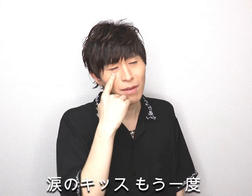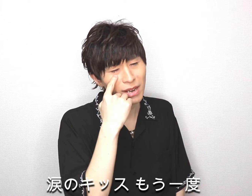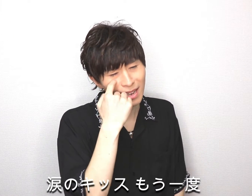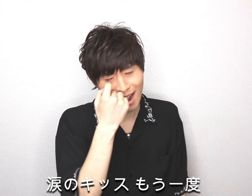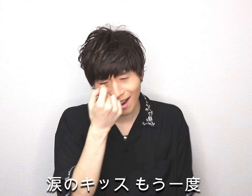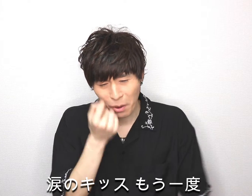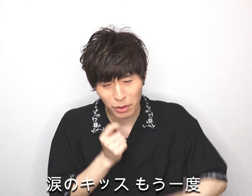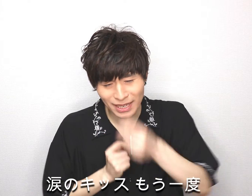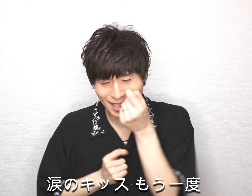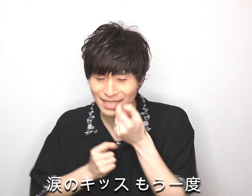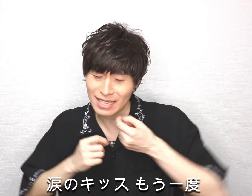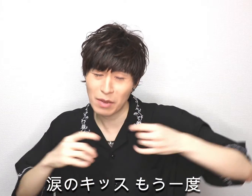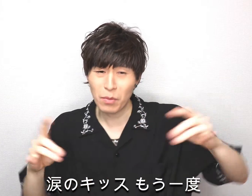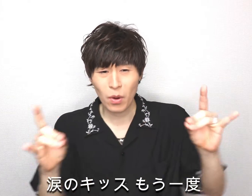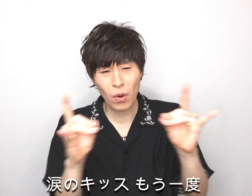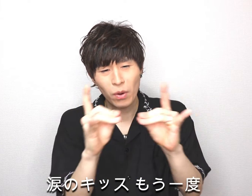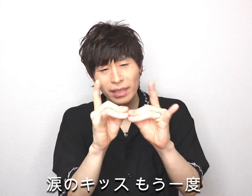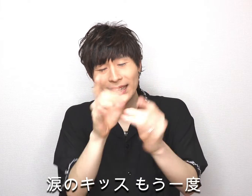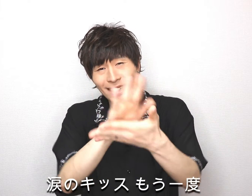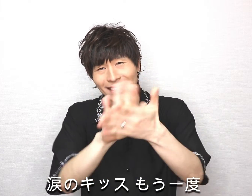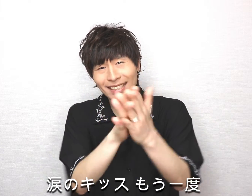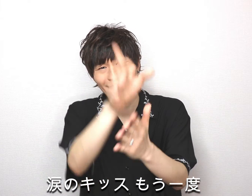涙のキスもう一度、